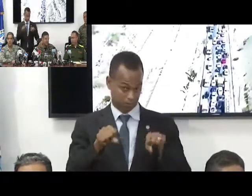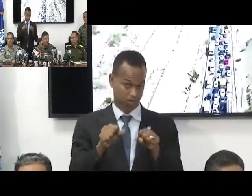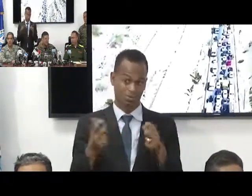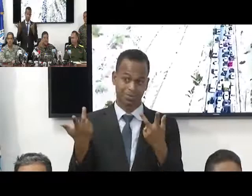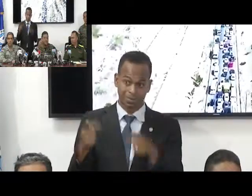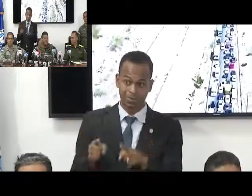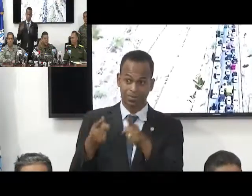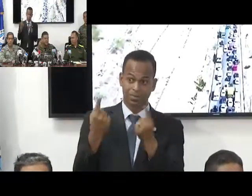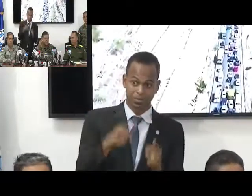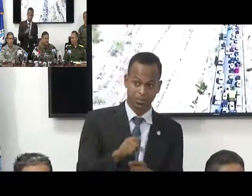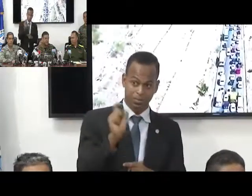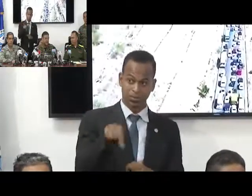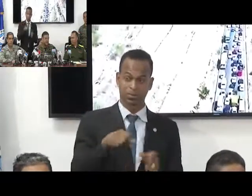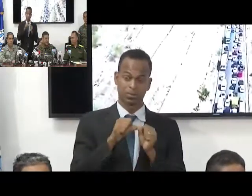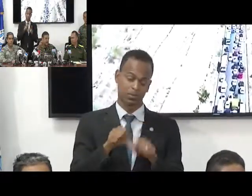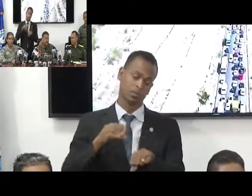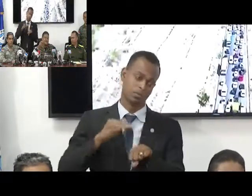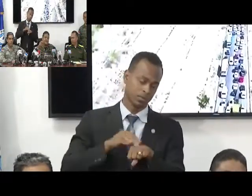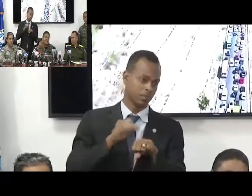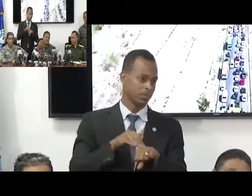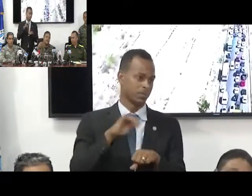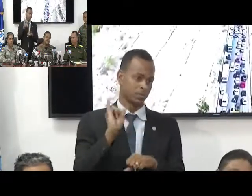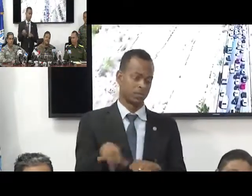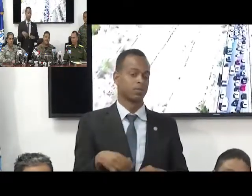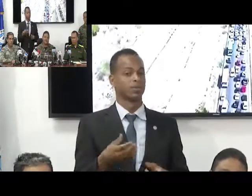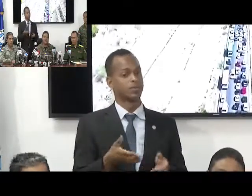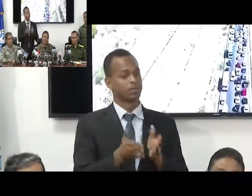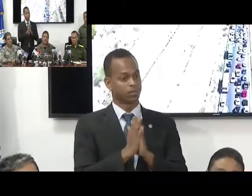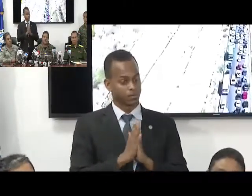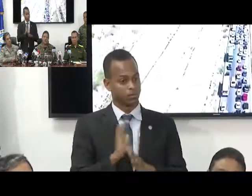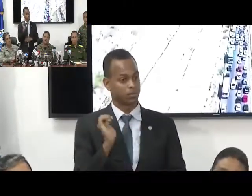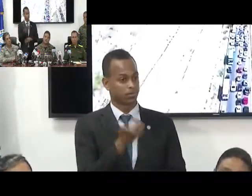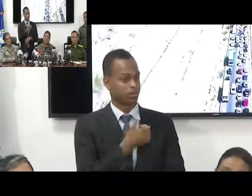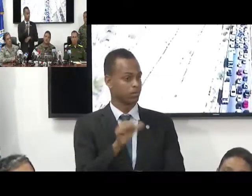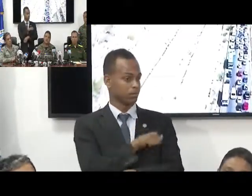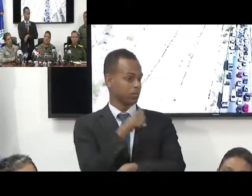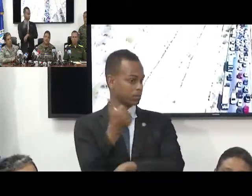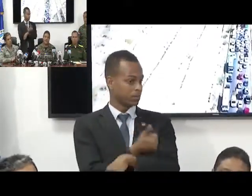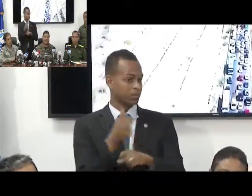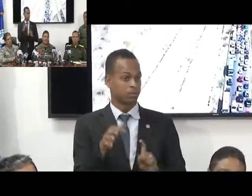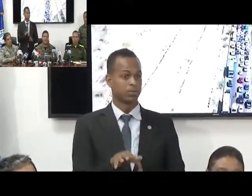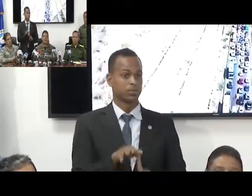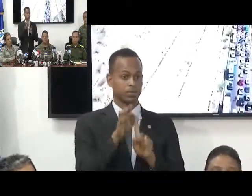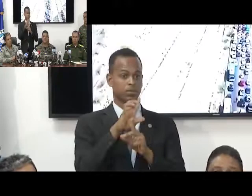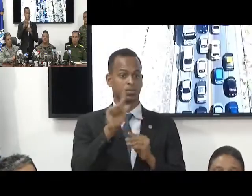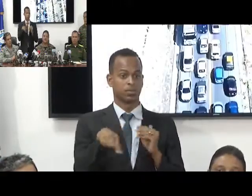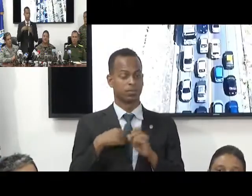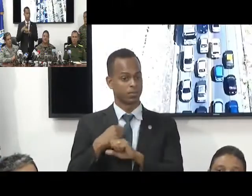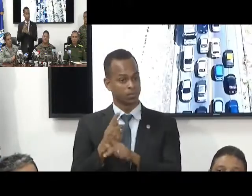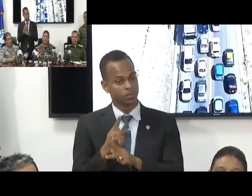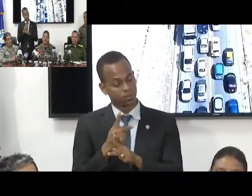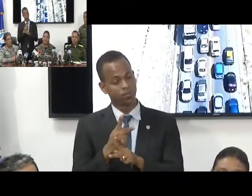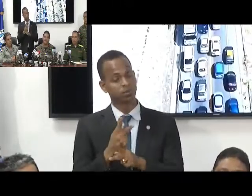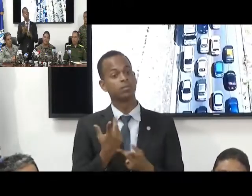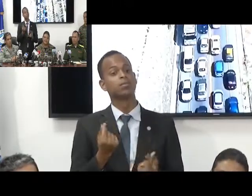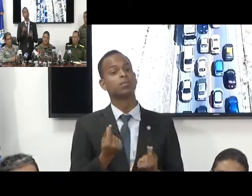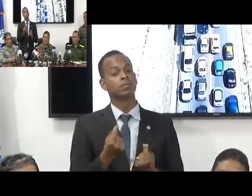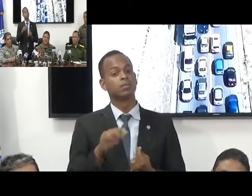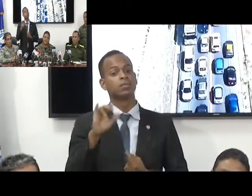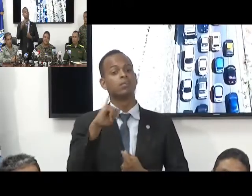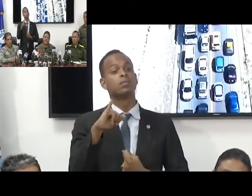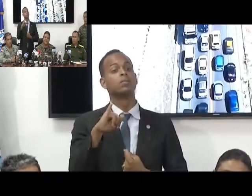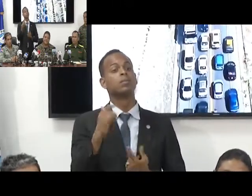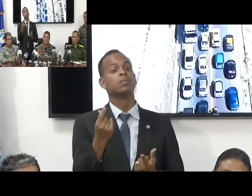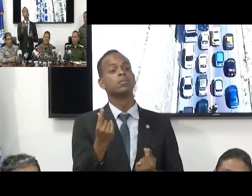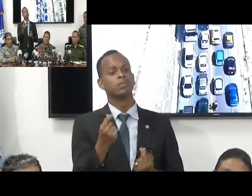motocicletas. Entonces debemos seguir insistiendo en esa parte. Debemos pedirle a nuestras autoridades, sobre todo en el tema de la prevención, lo que manejan en esa